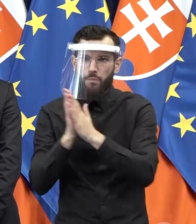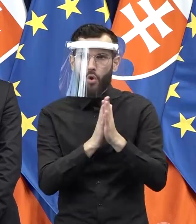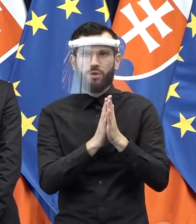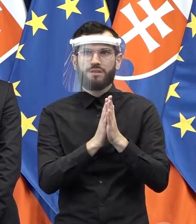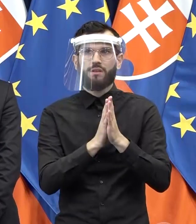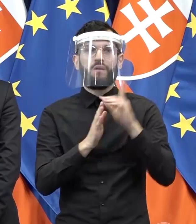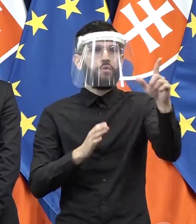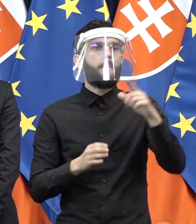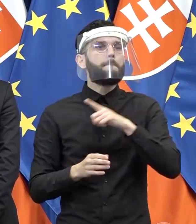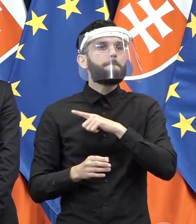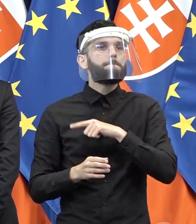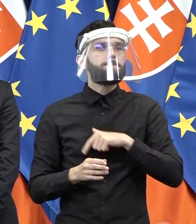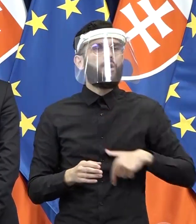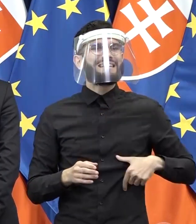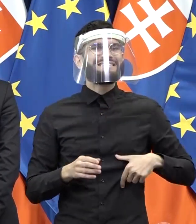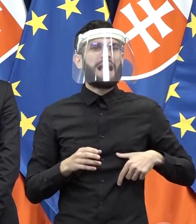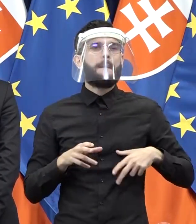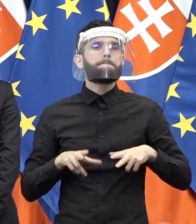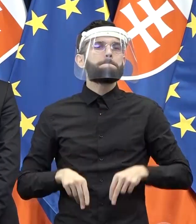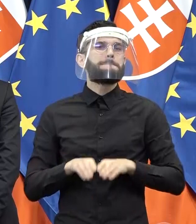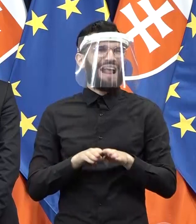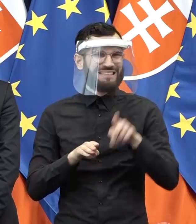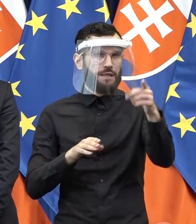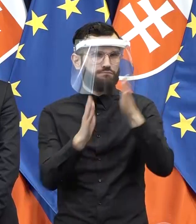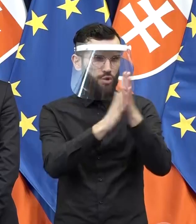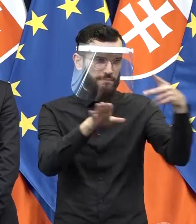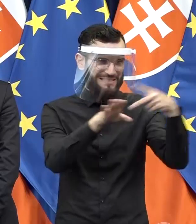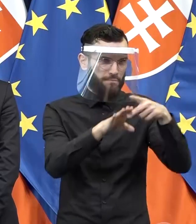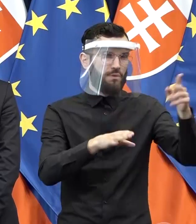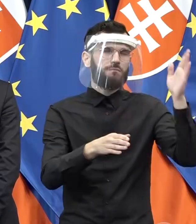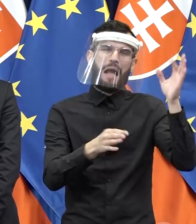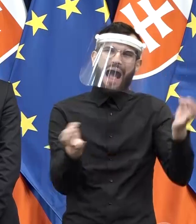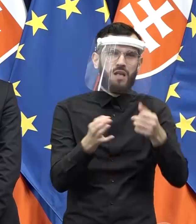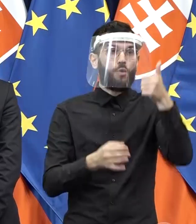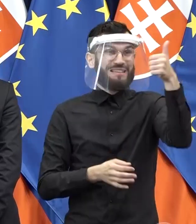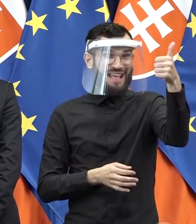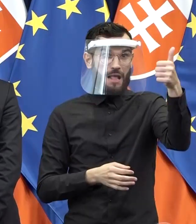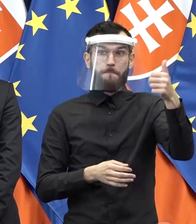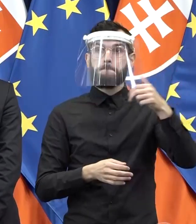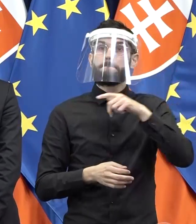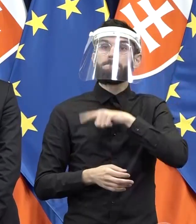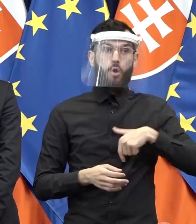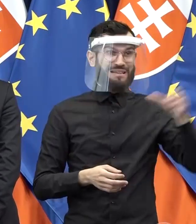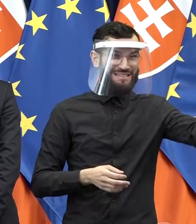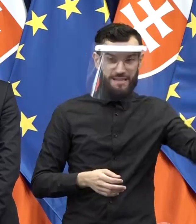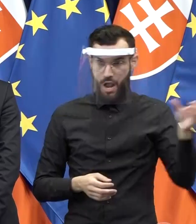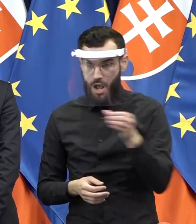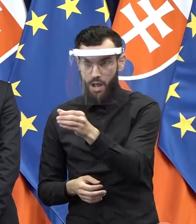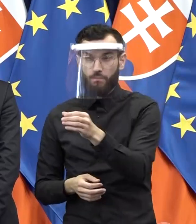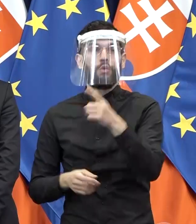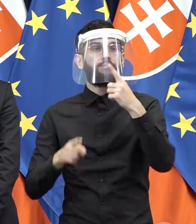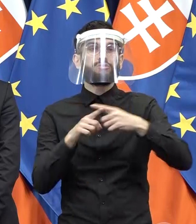prítomného policajného prezidenta, aby zabezpečil prítomnosť minimálne jedného príslušníka policajného zboru a